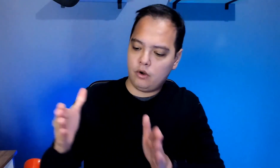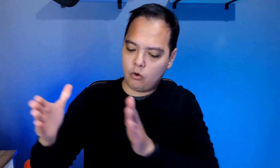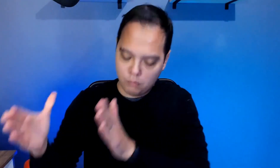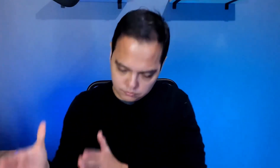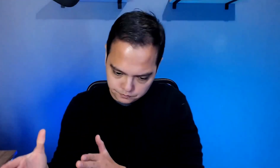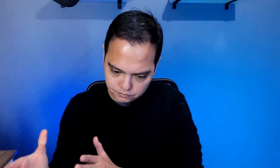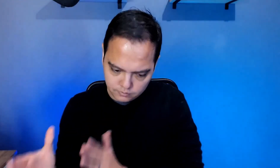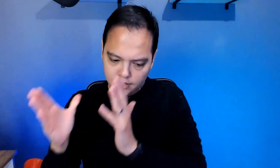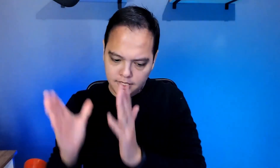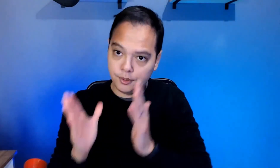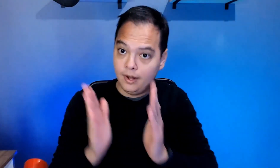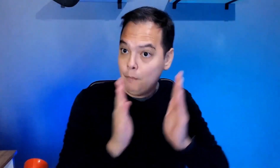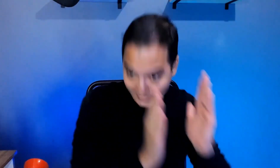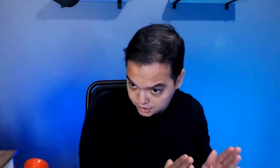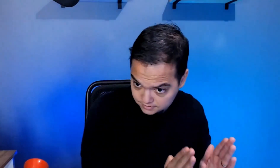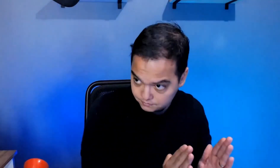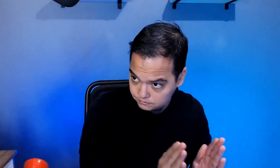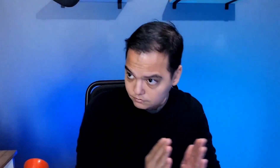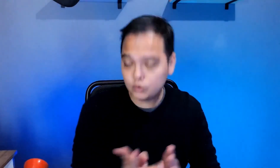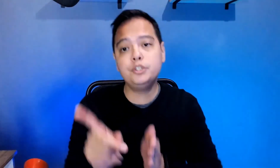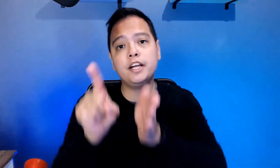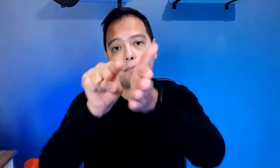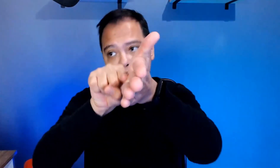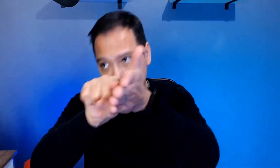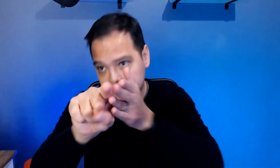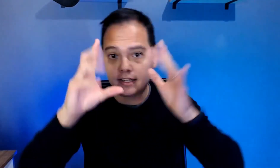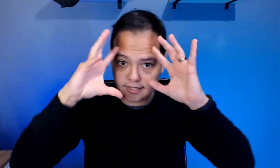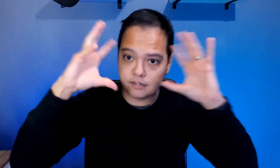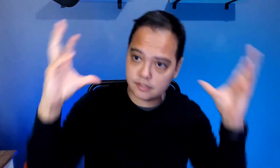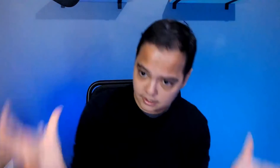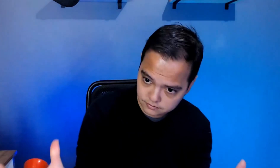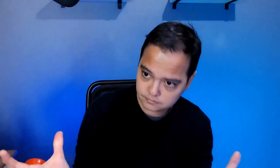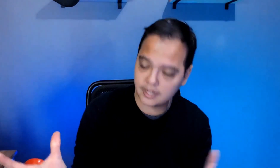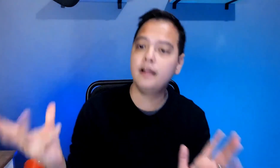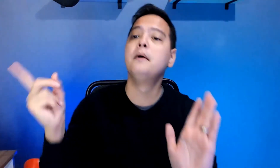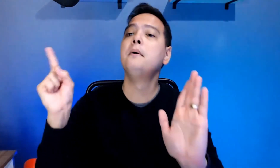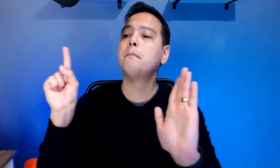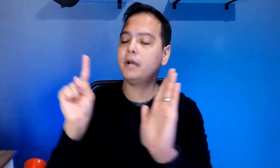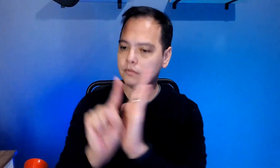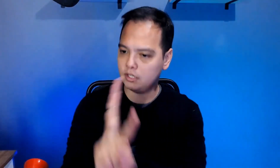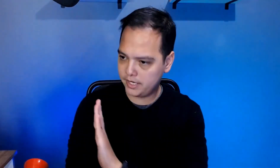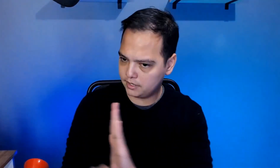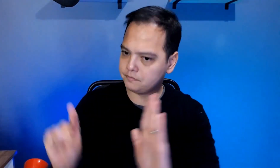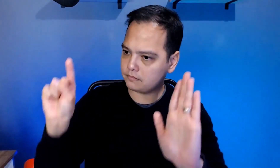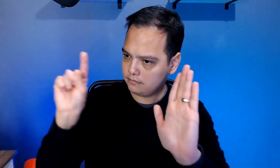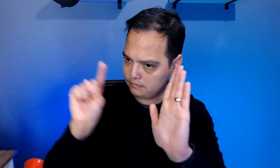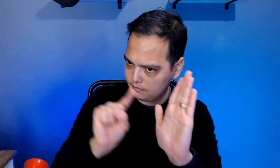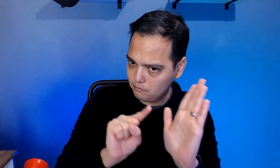comum, e eu não leio mentes, o jeito para eu saber se ele está entendendo certo é perguntando para ele. Não que